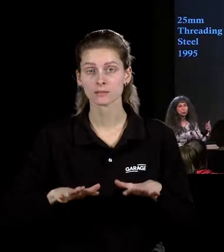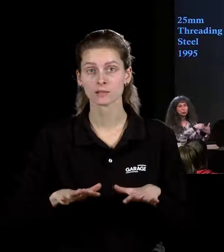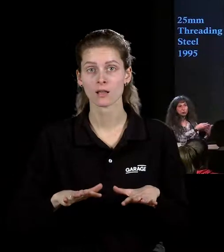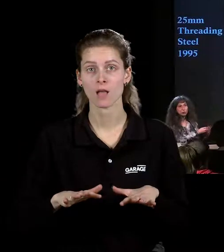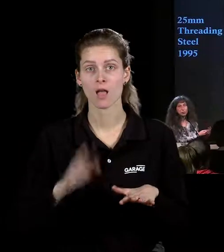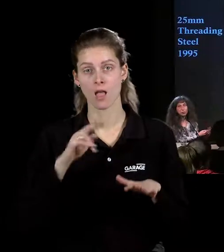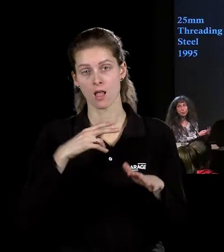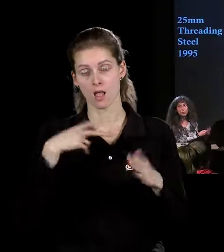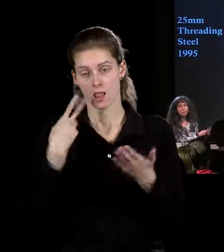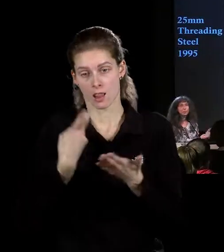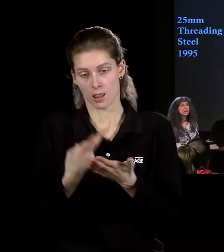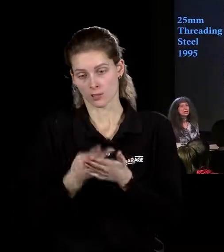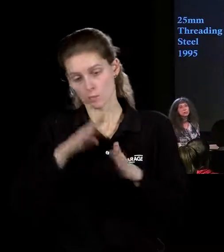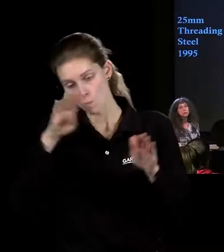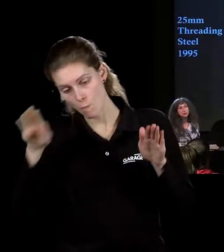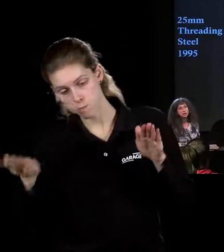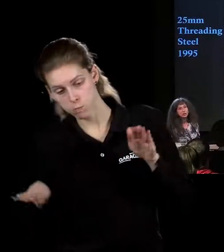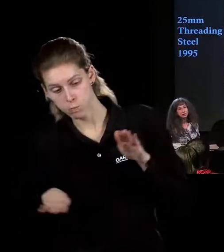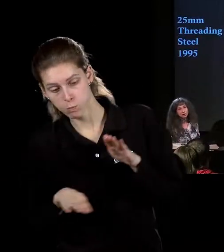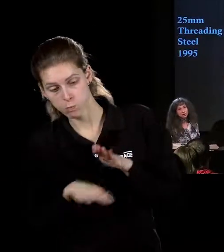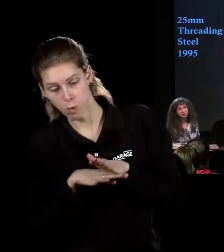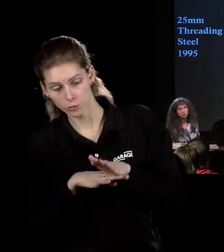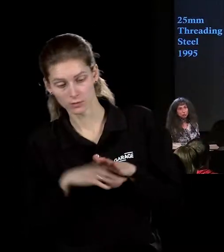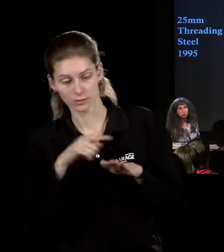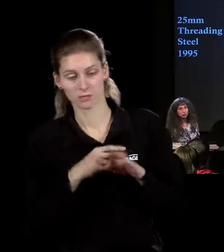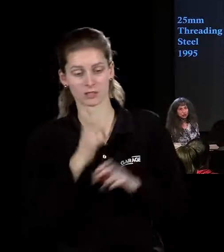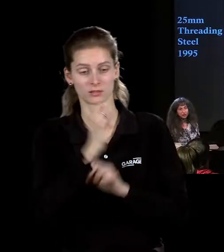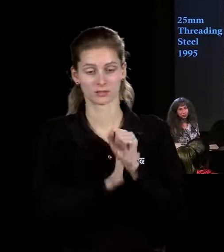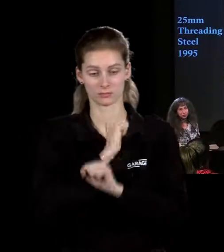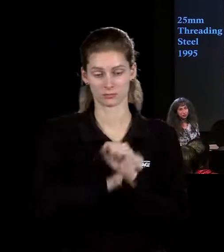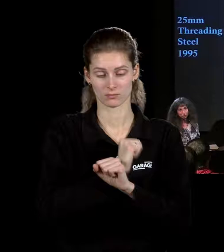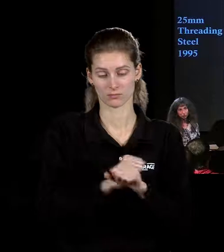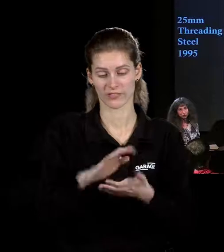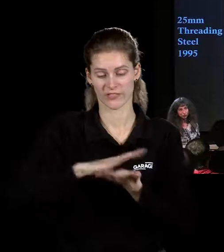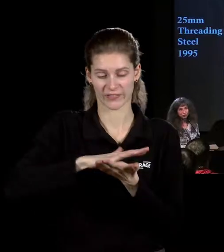под станком, на котором шлифовали сталь.